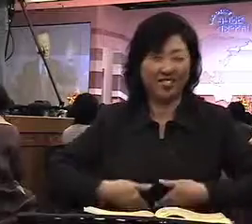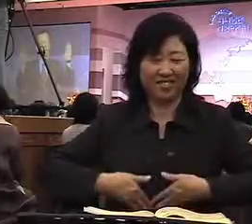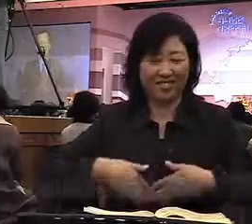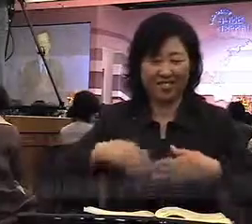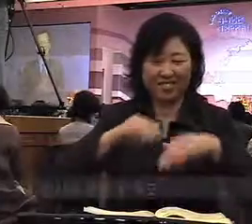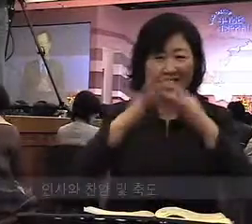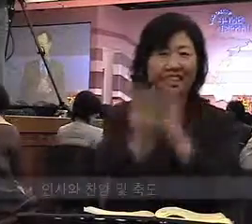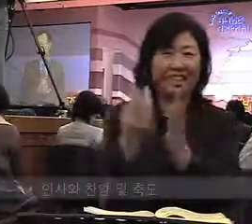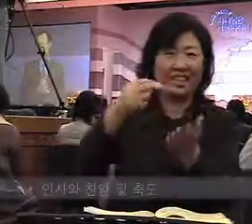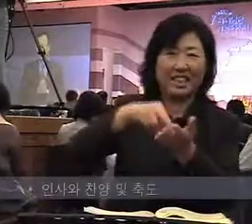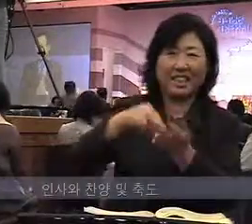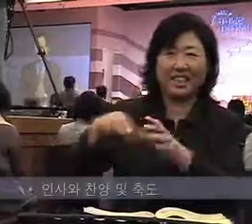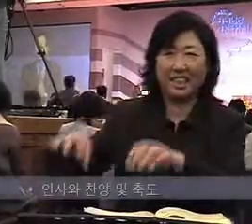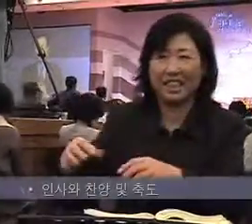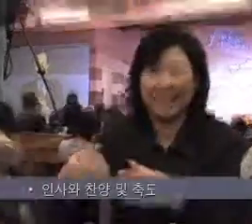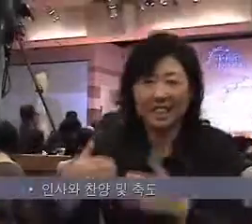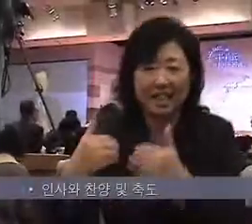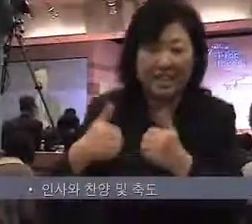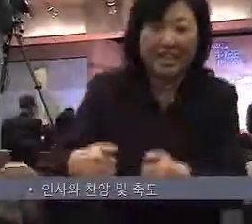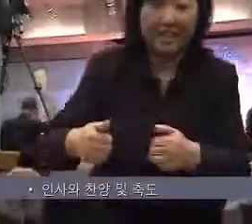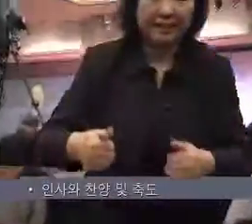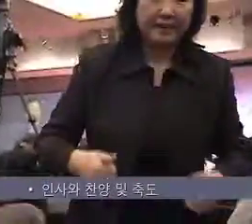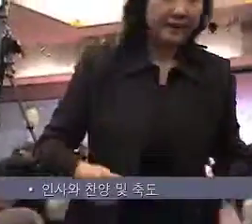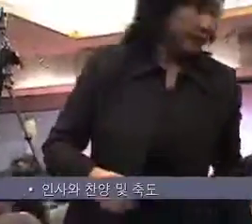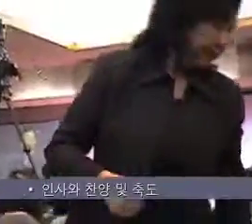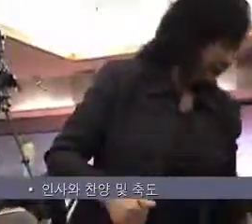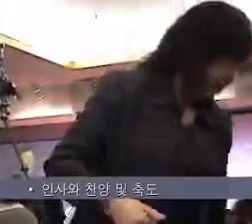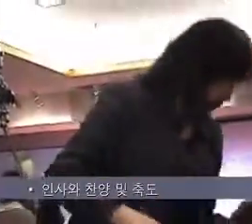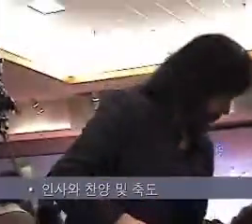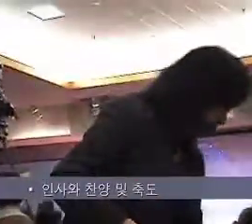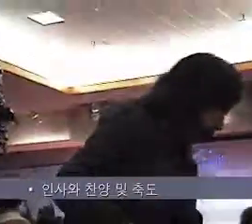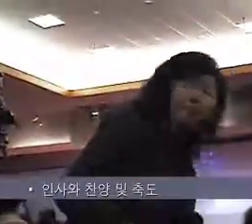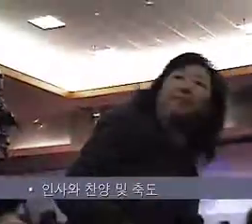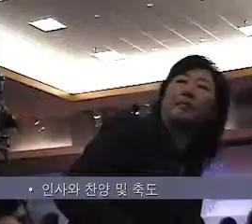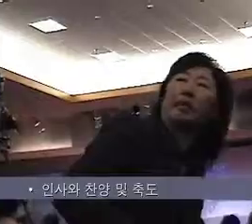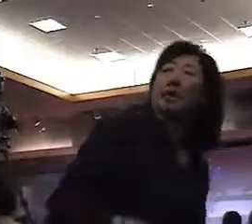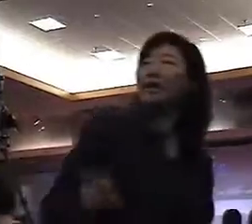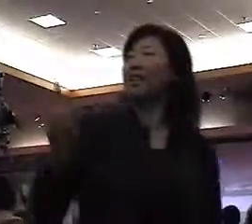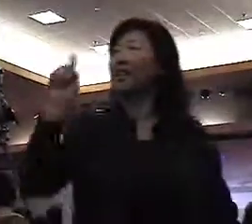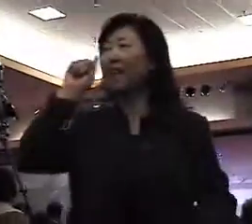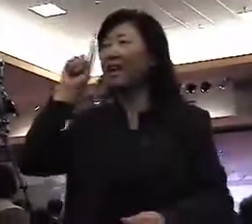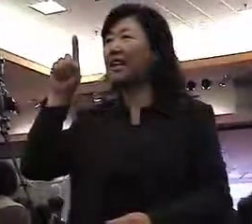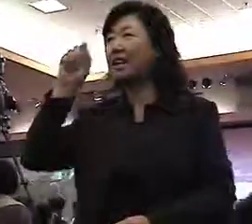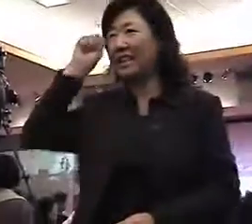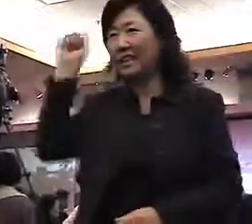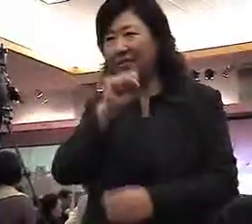우리 다 같이 일어나서 옆에 계신 분들과 이렇게 인사를 나누죠. 내일 새벽에 뵙겠습니다.